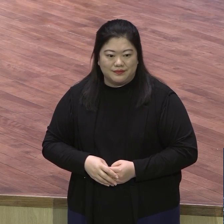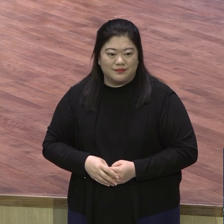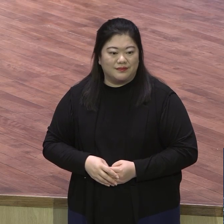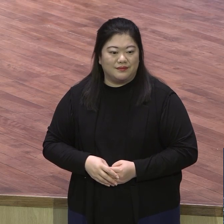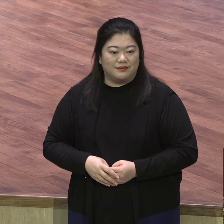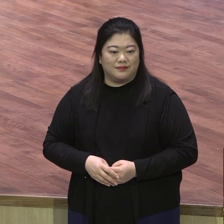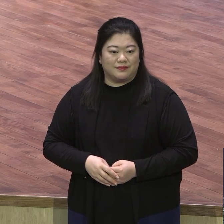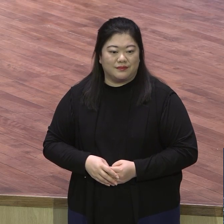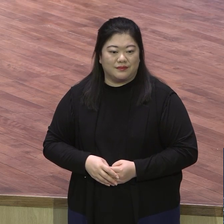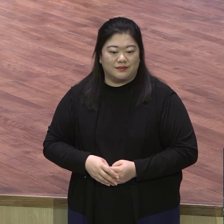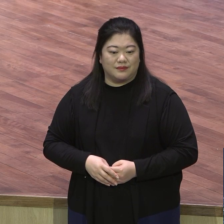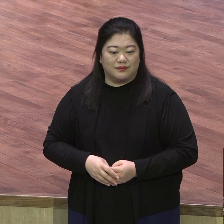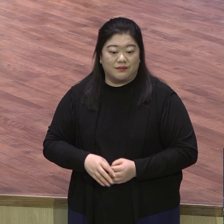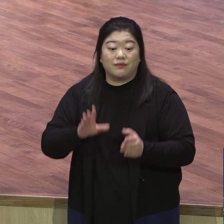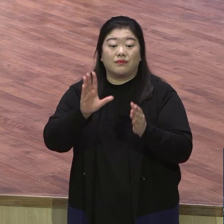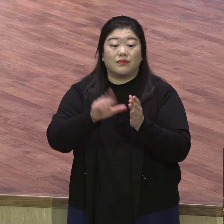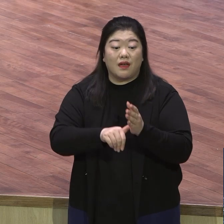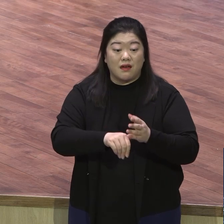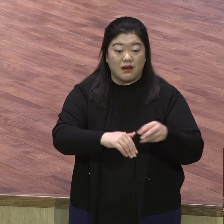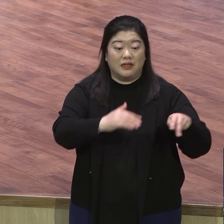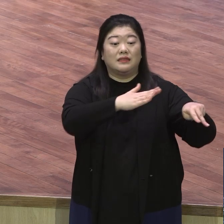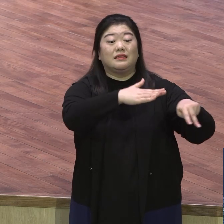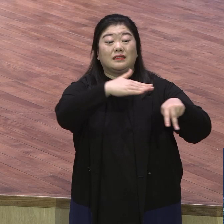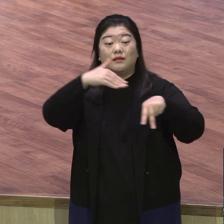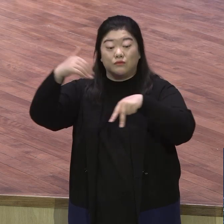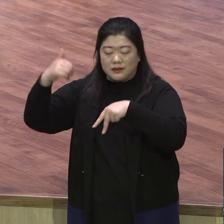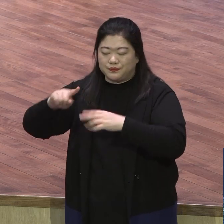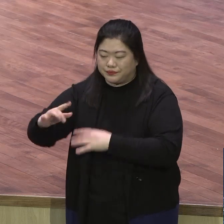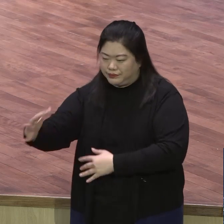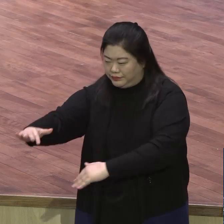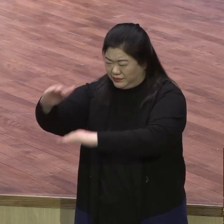이런 사울왕을 향해 사무엘이 충격적 말을 합니다.